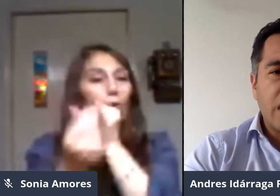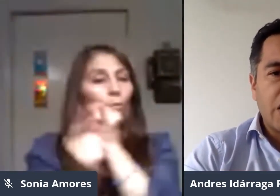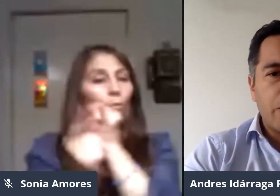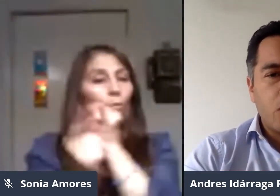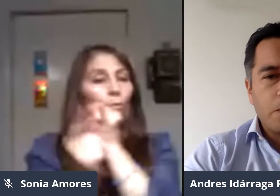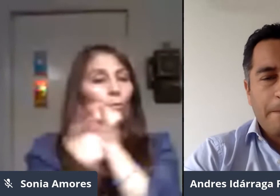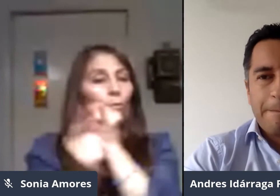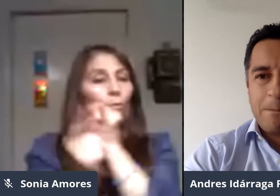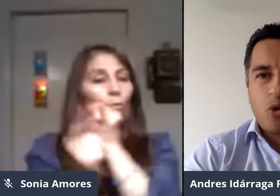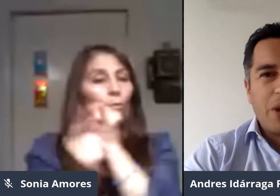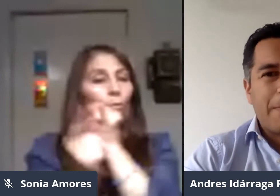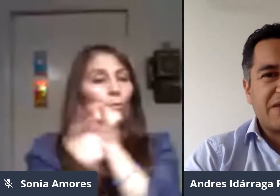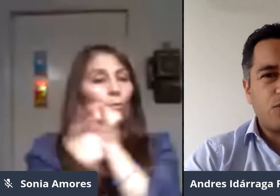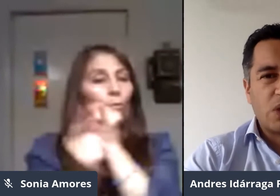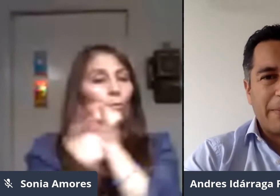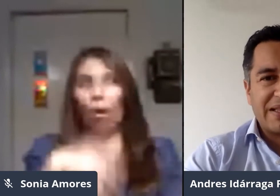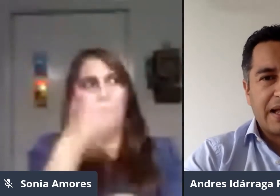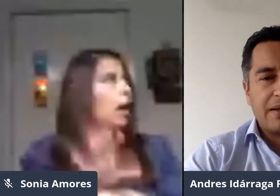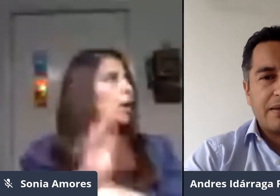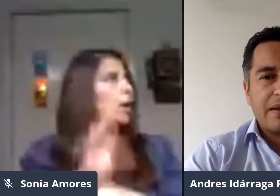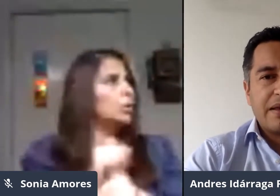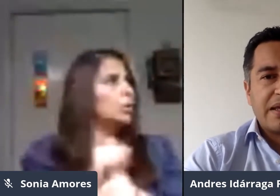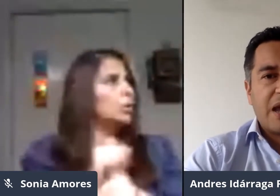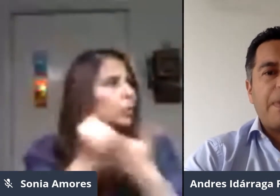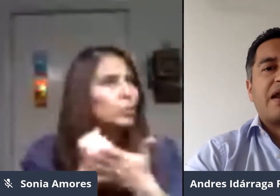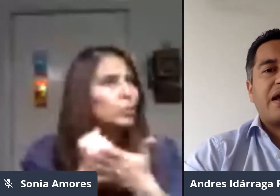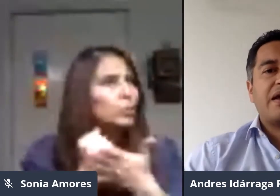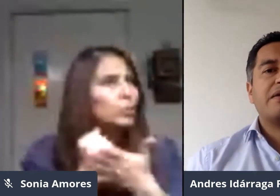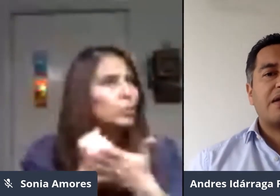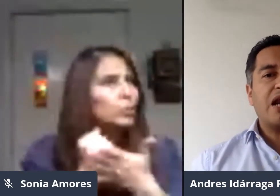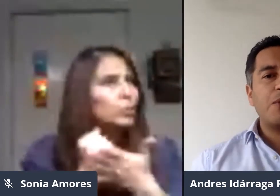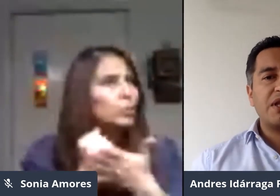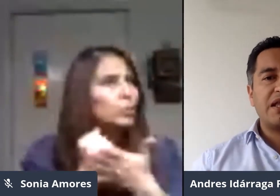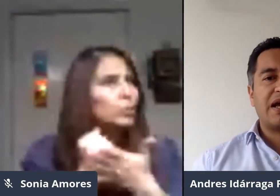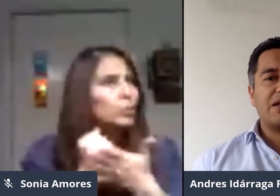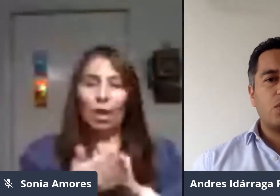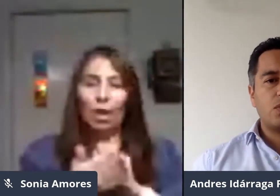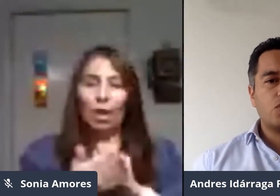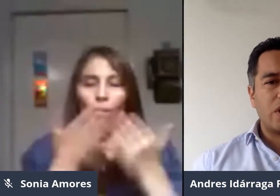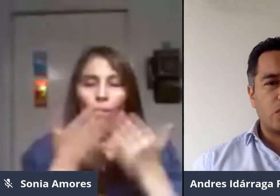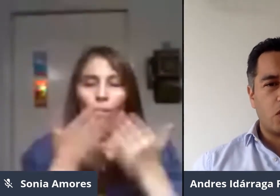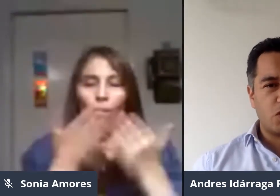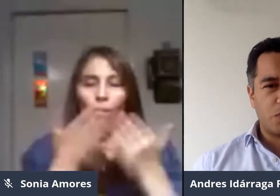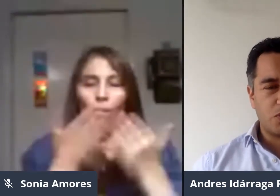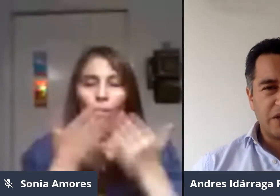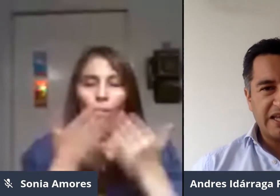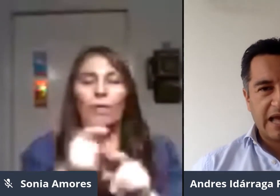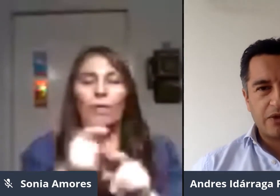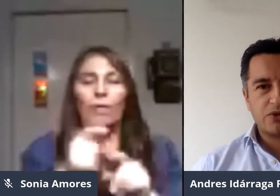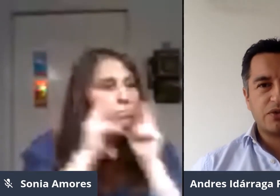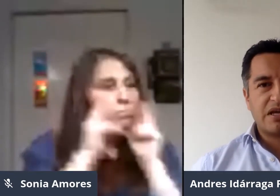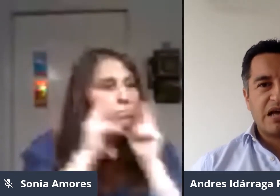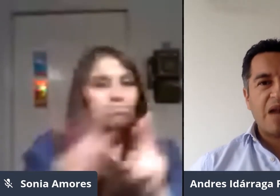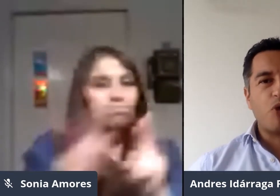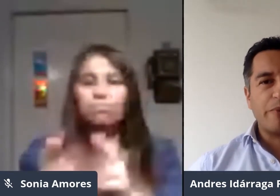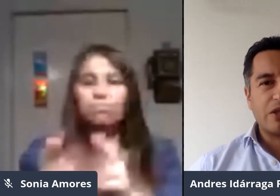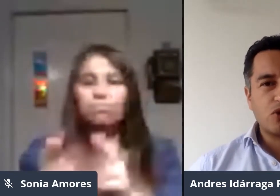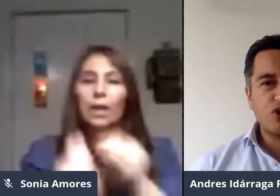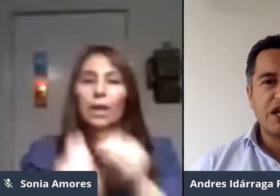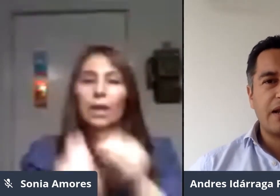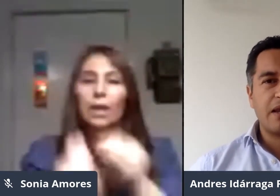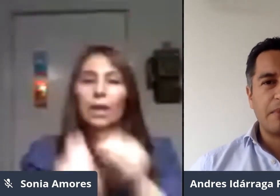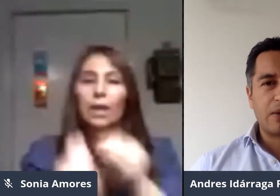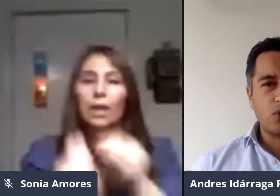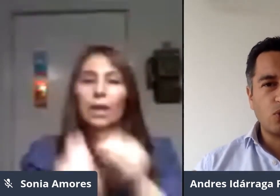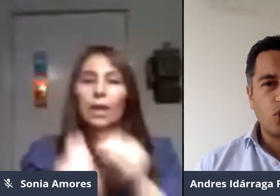y lo comunal como la parte fundamental que emerge reivindicando, sobre todo los pueblos originarios, al